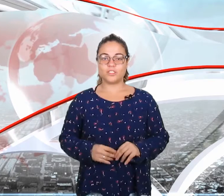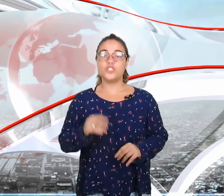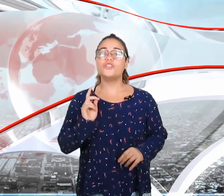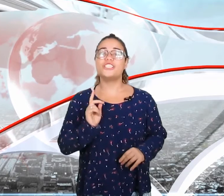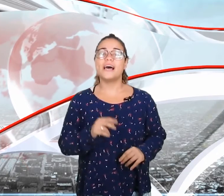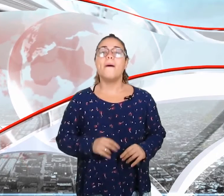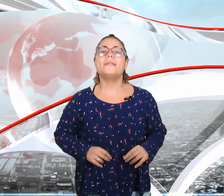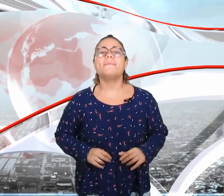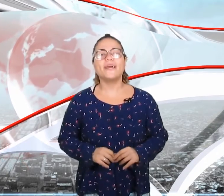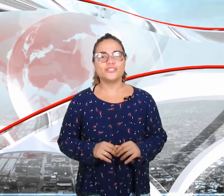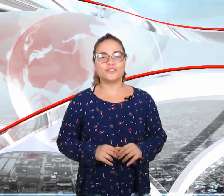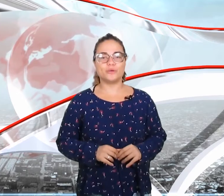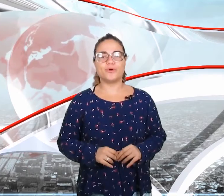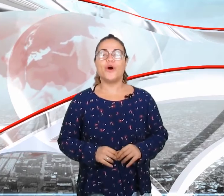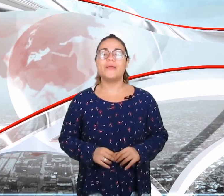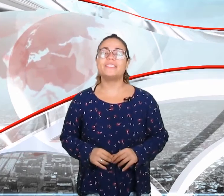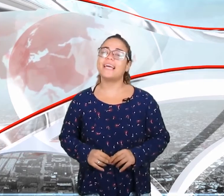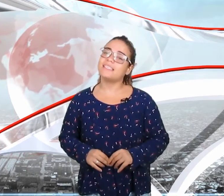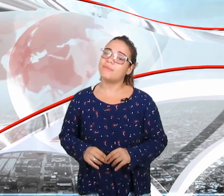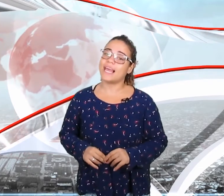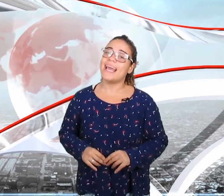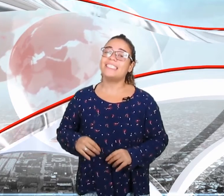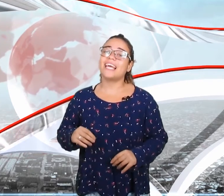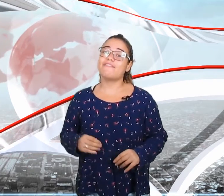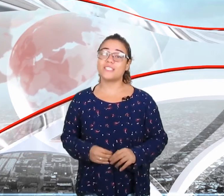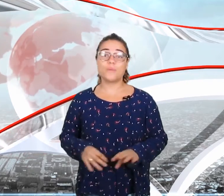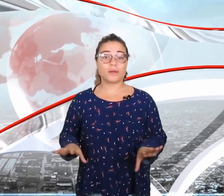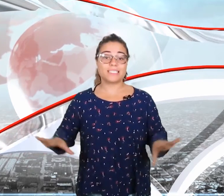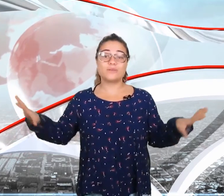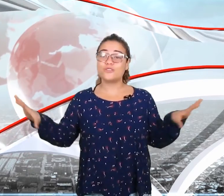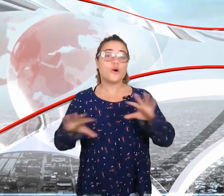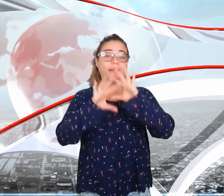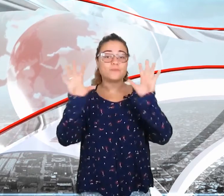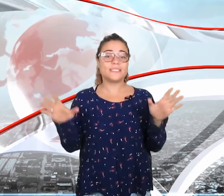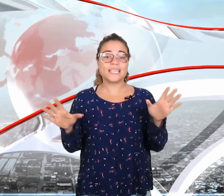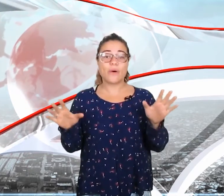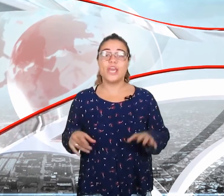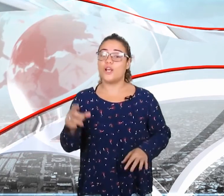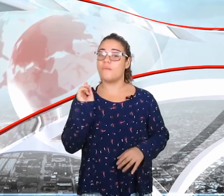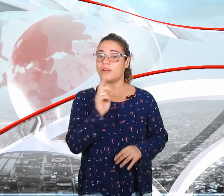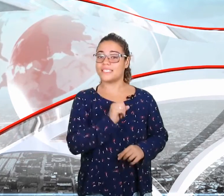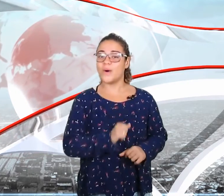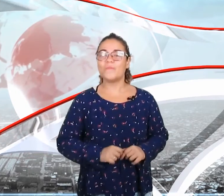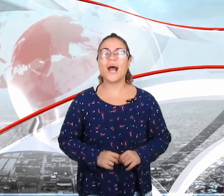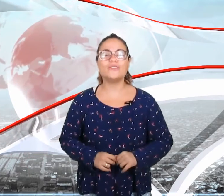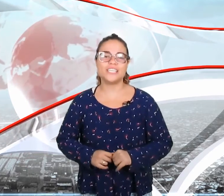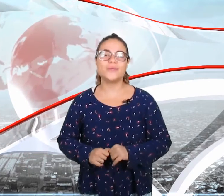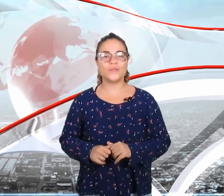No dia 1º de outubro, o Ministério da Mulher estará fazendo uma programação super especial em comemoração ao Dia do